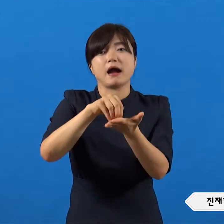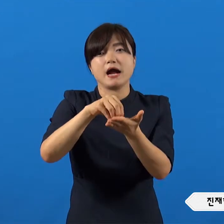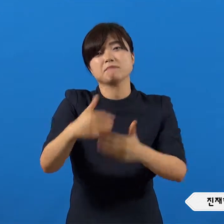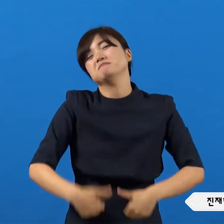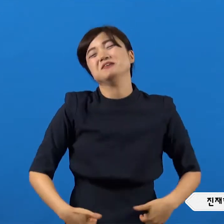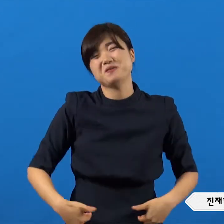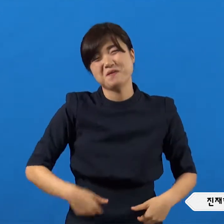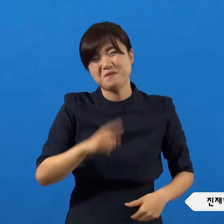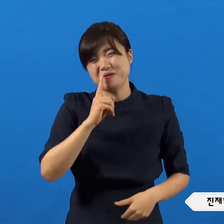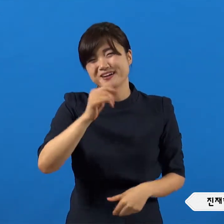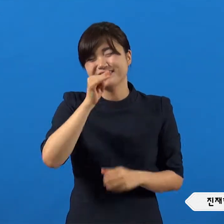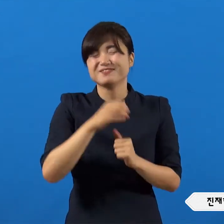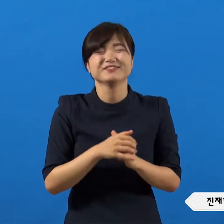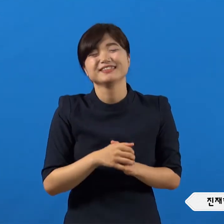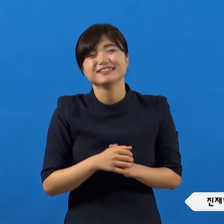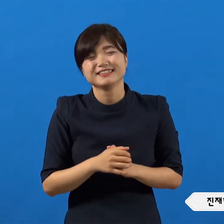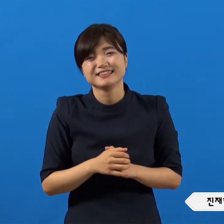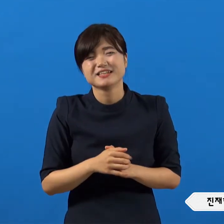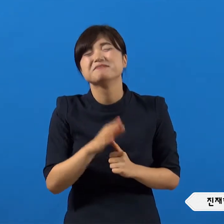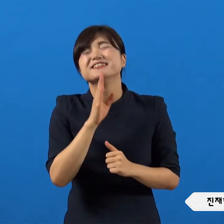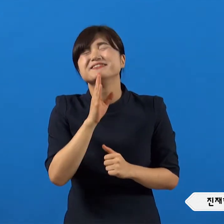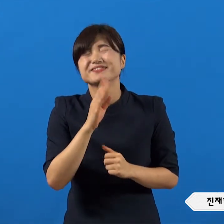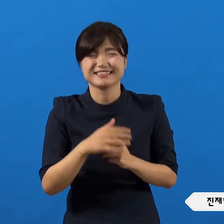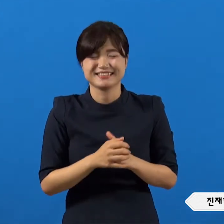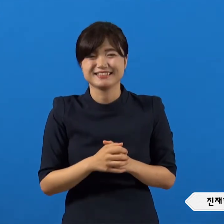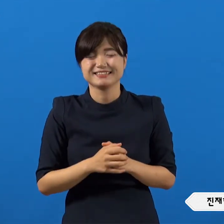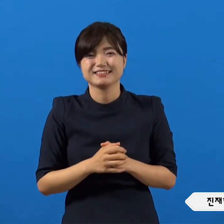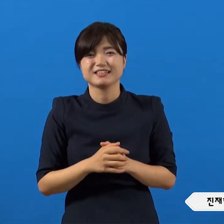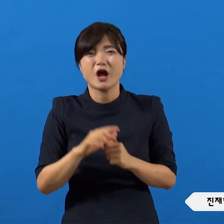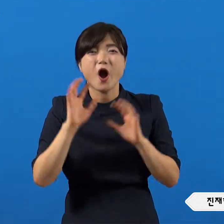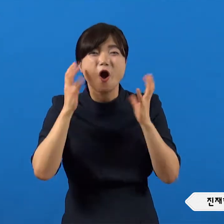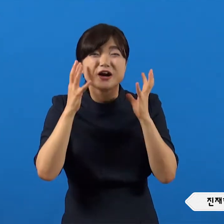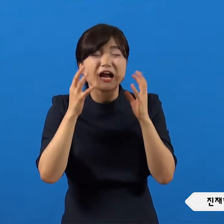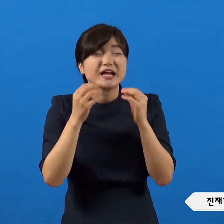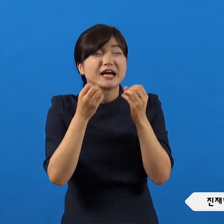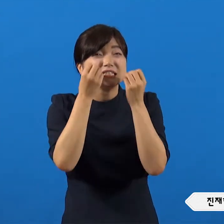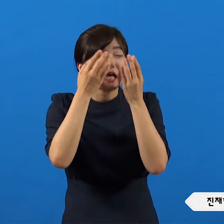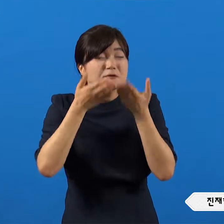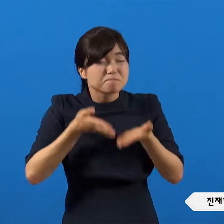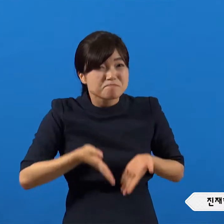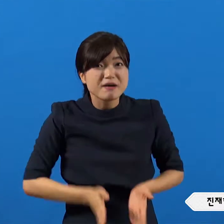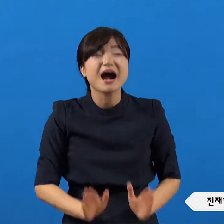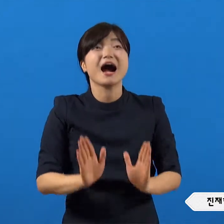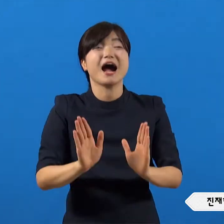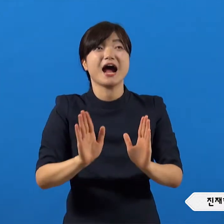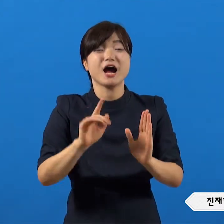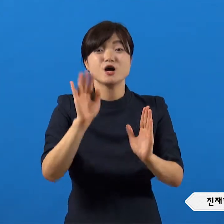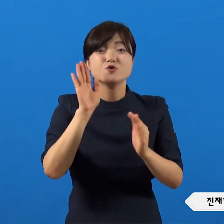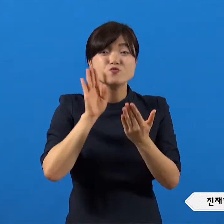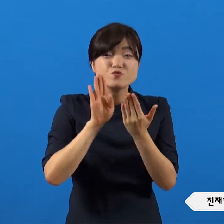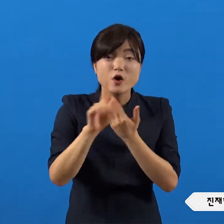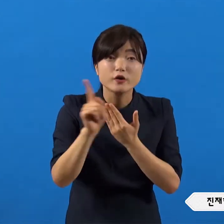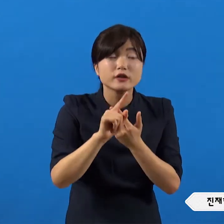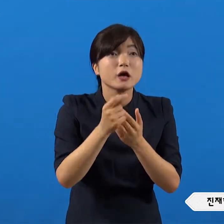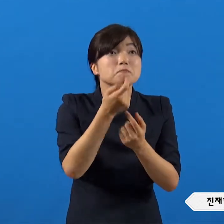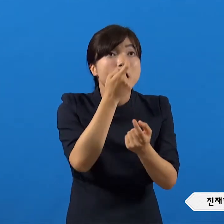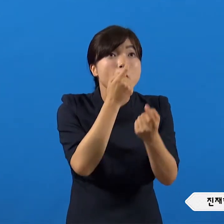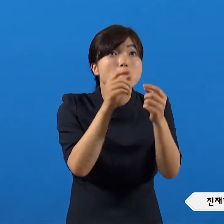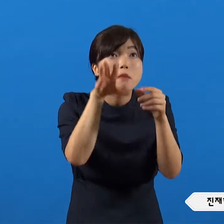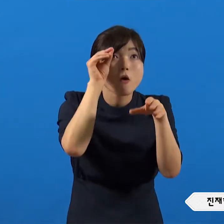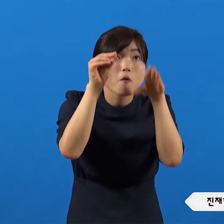입학한다라고 이야기합니다. 그렇습니다. 마치 어린아이가 새로 태어나서 모든 것들을